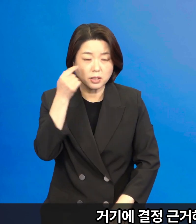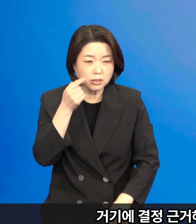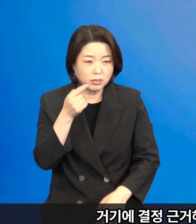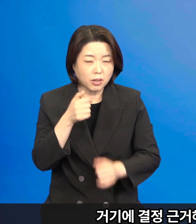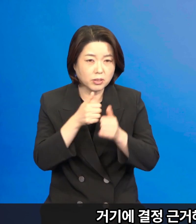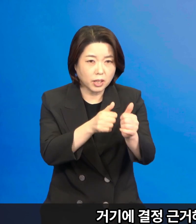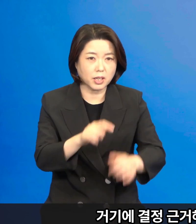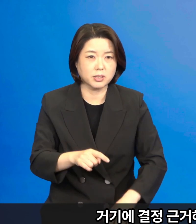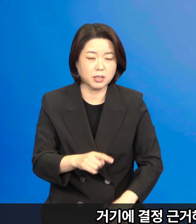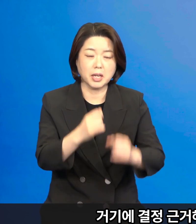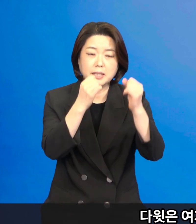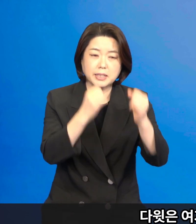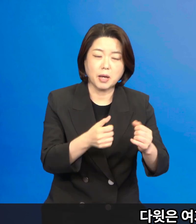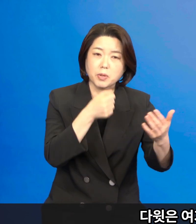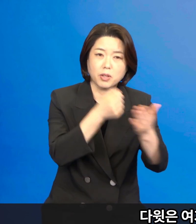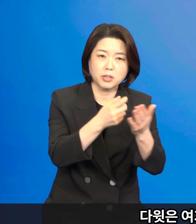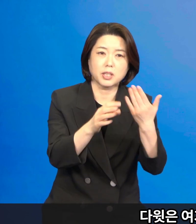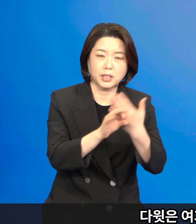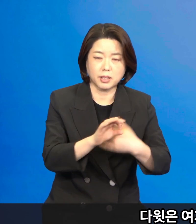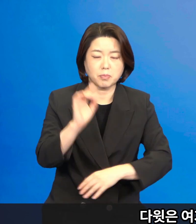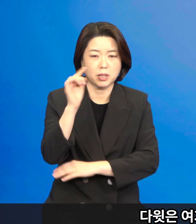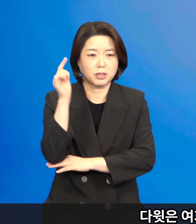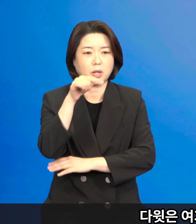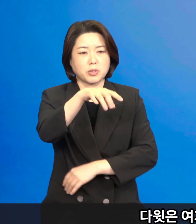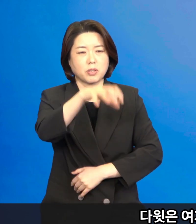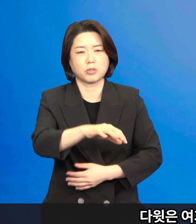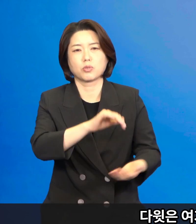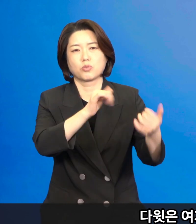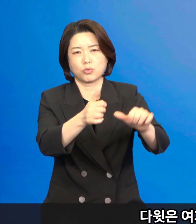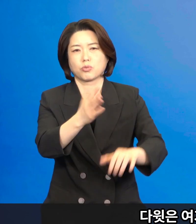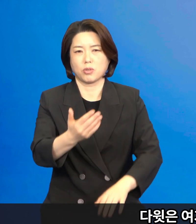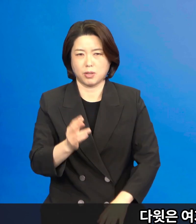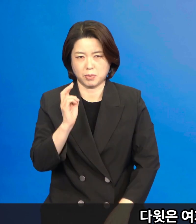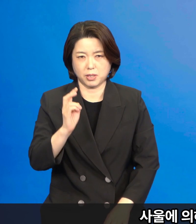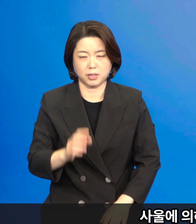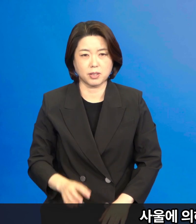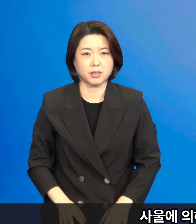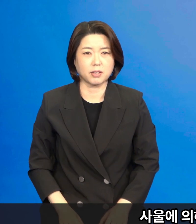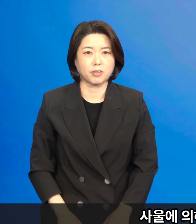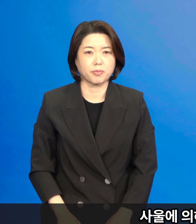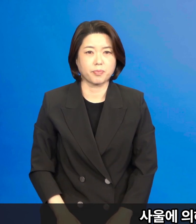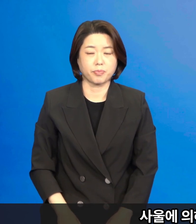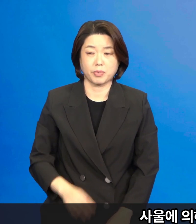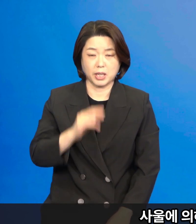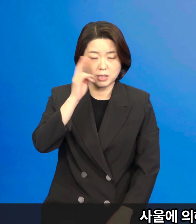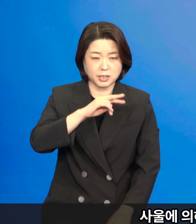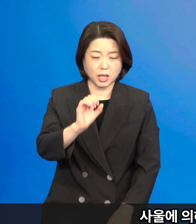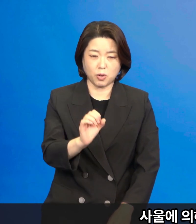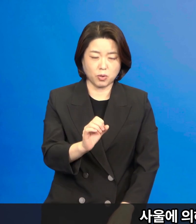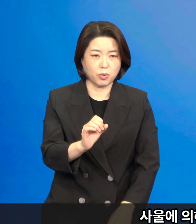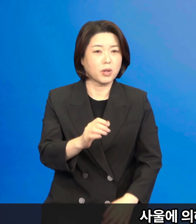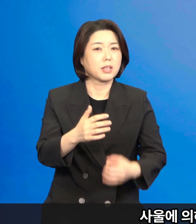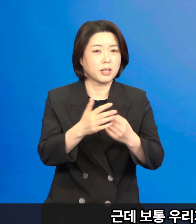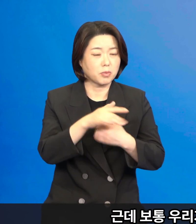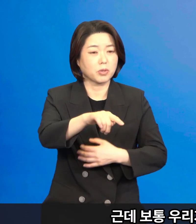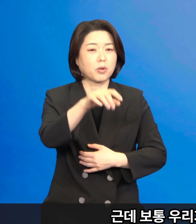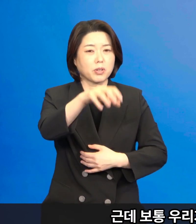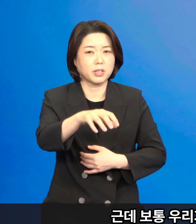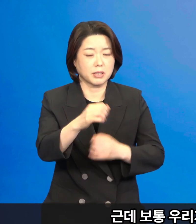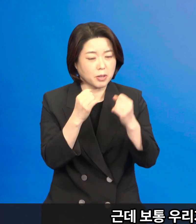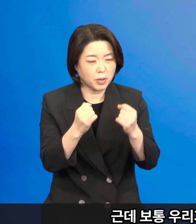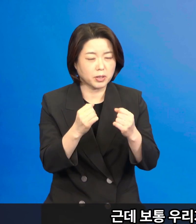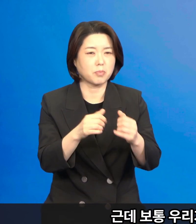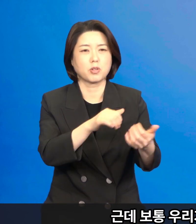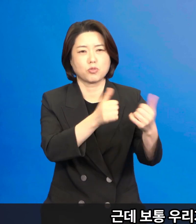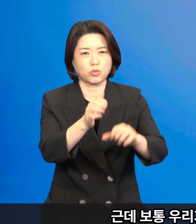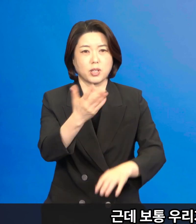만일 남기를 결정했으면 다윗은 여기서 죽는 거였습니다. 사울에 의해서 죽는 거였습니다. 근데 보통